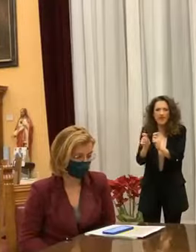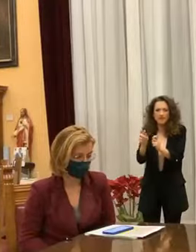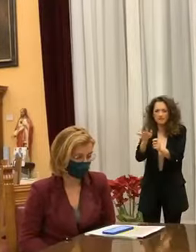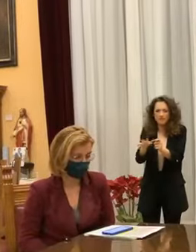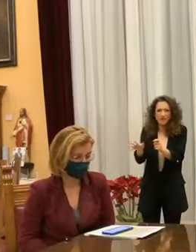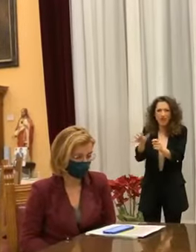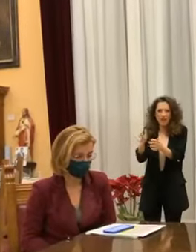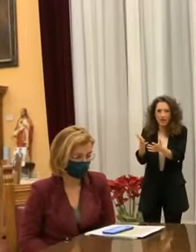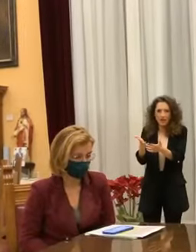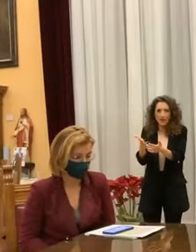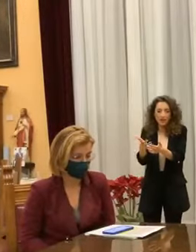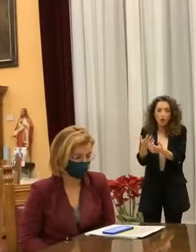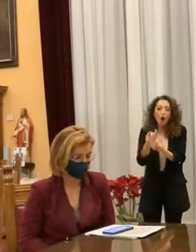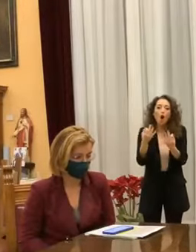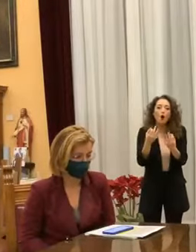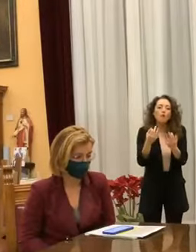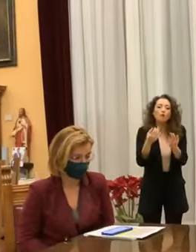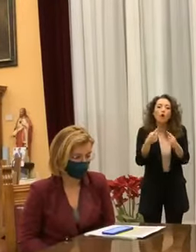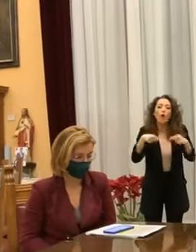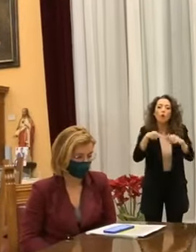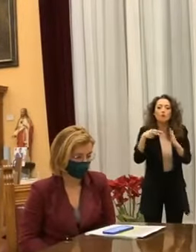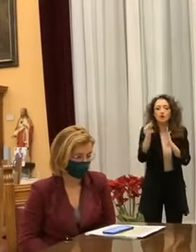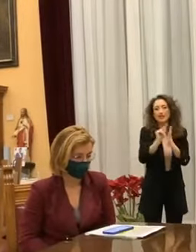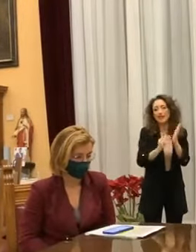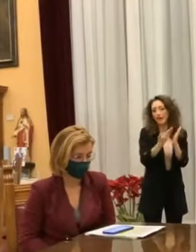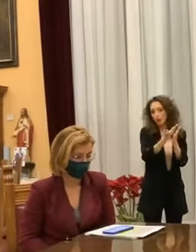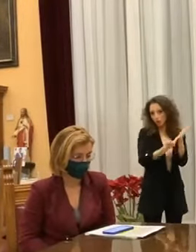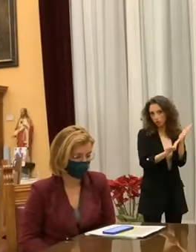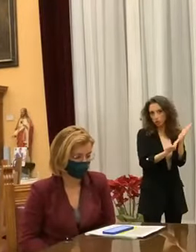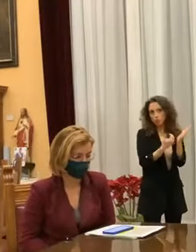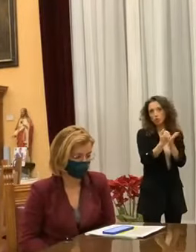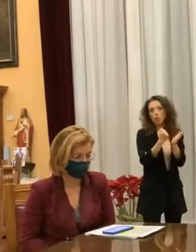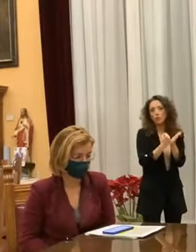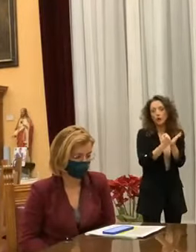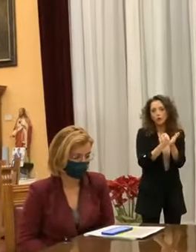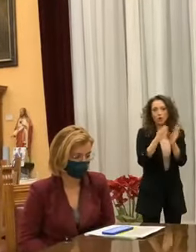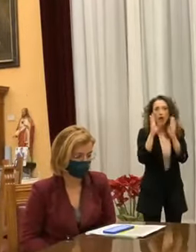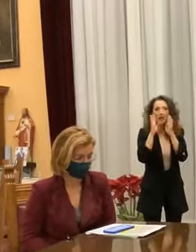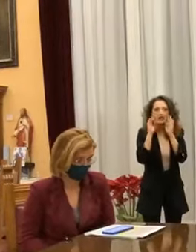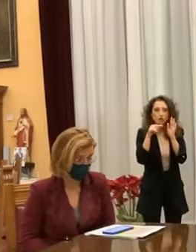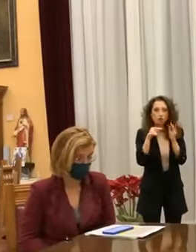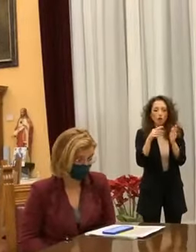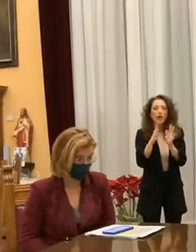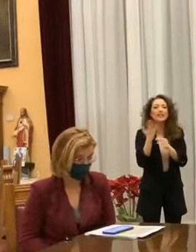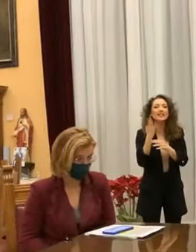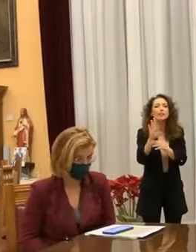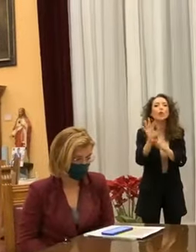Ovviamente la commissione ha scritto nero su bianco tutto, attenzione, e ora lo dimostro il provvedimento.